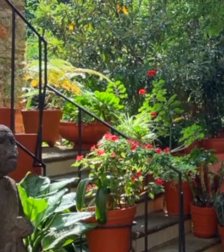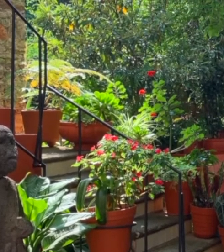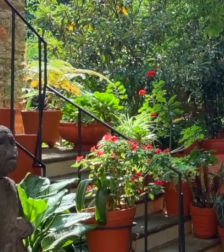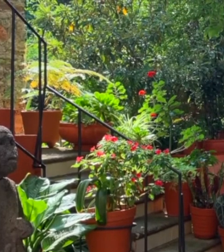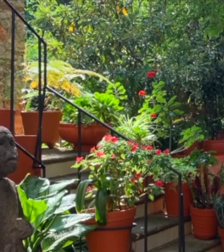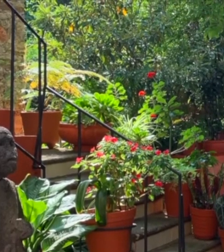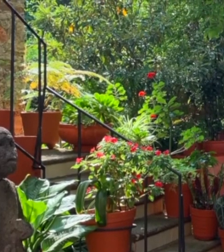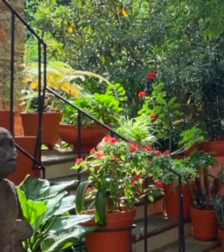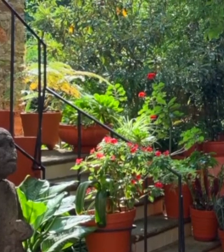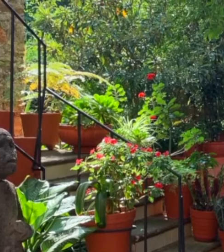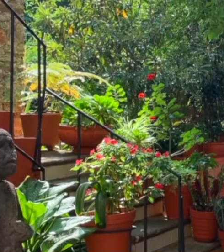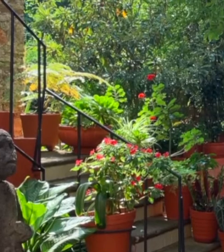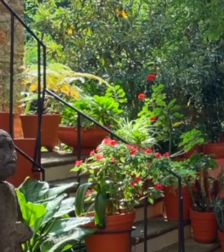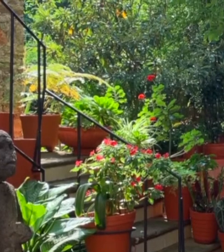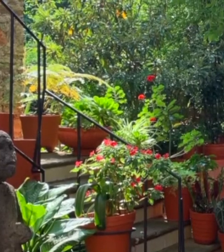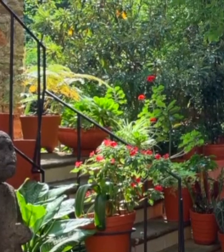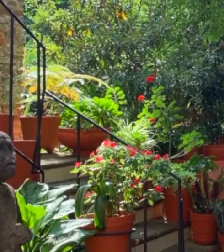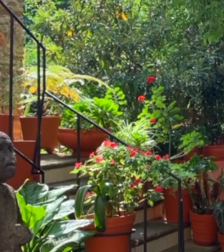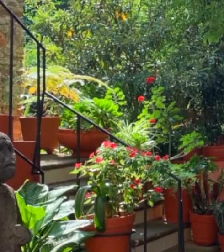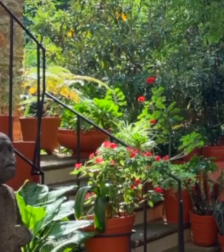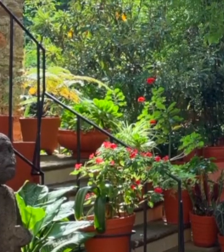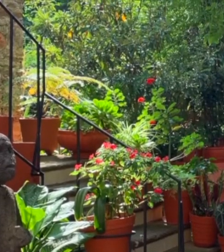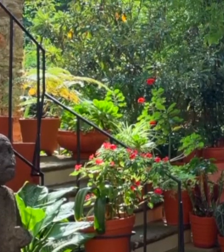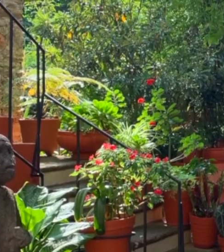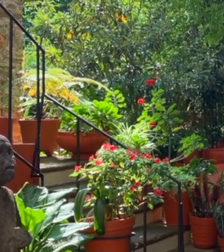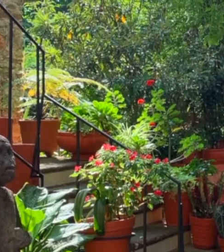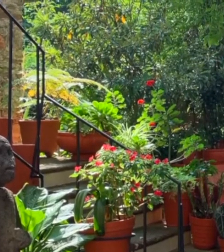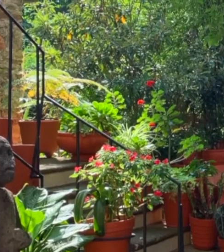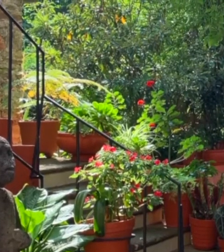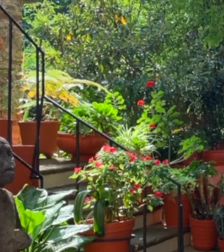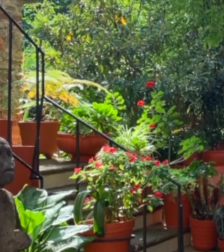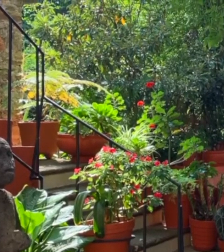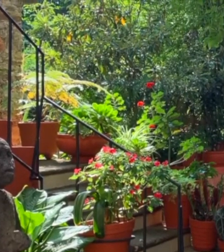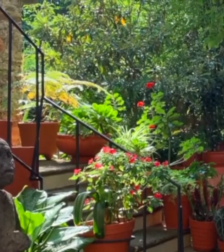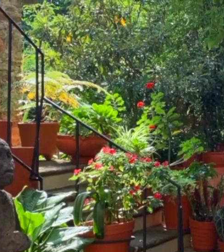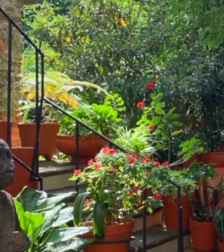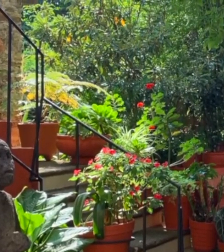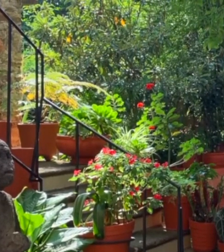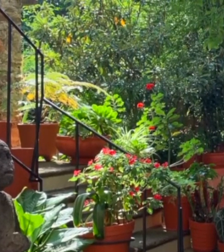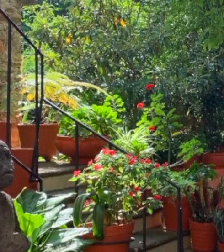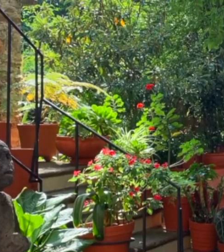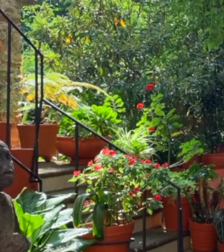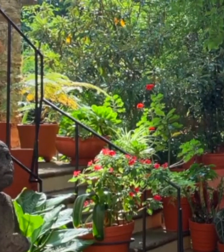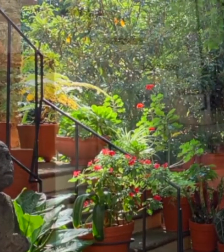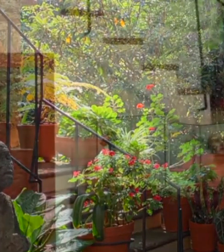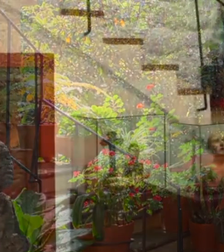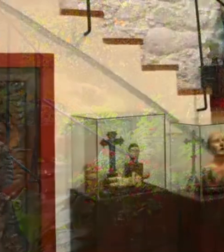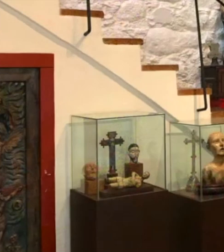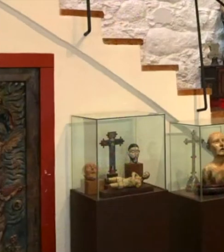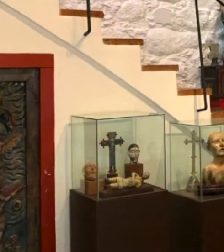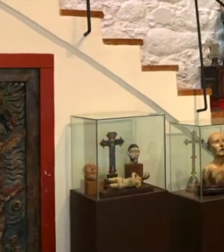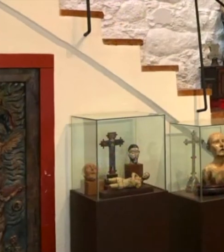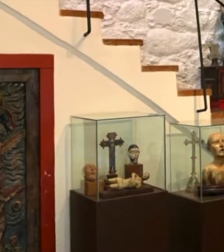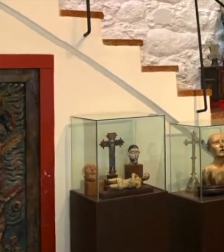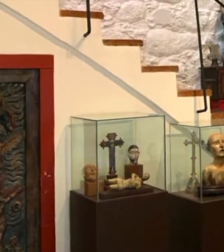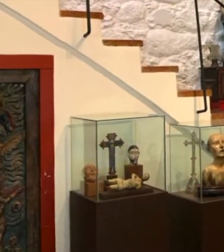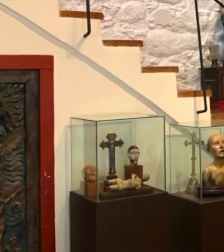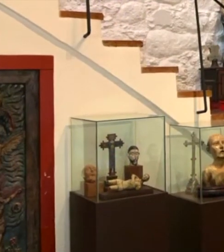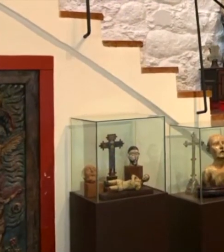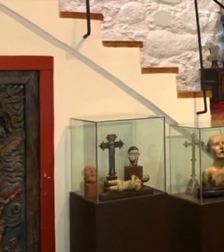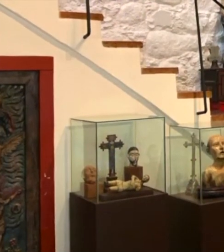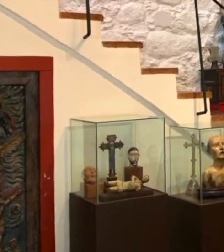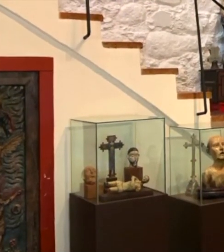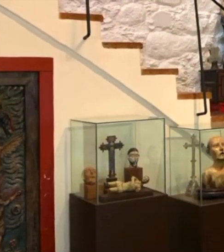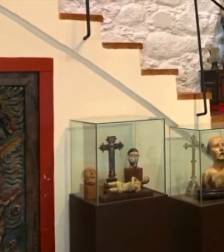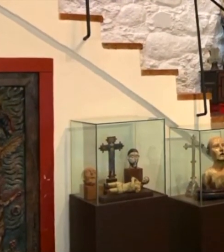メキシコ市やサンミゲル・デ・アジェンデ市に住んだ後、最終的にはこのグアナファト市のかつてグアダルーペ荘園として使われ